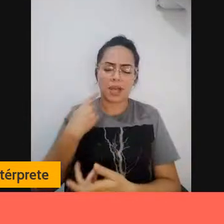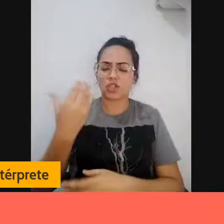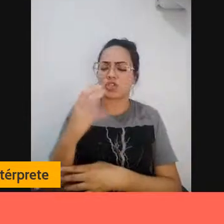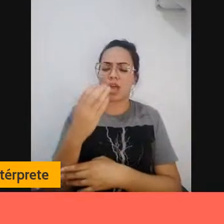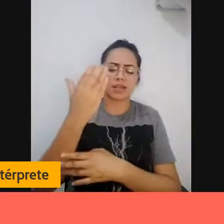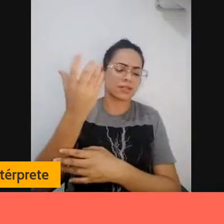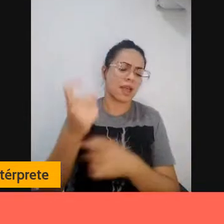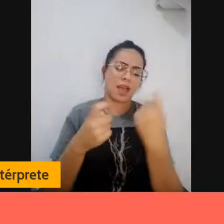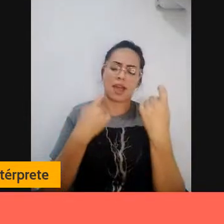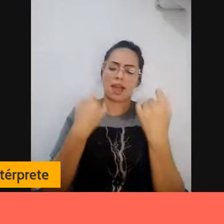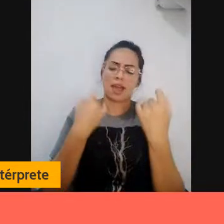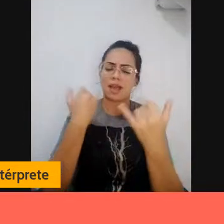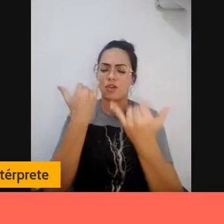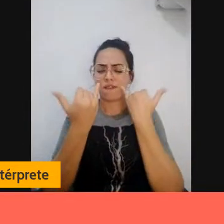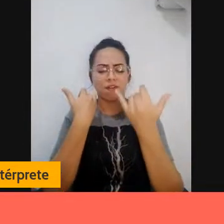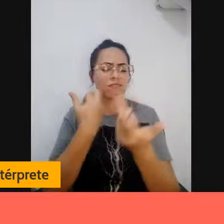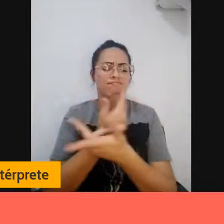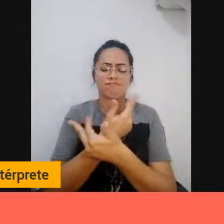informação, etc.